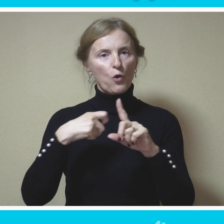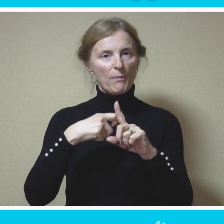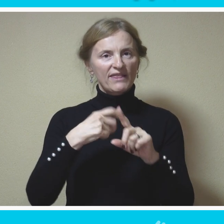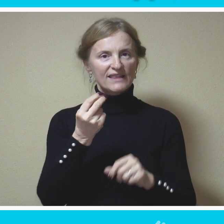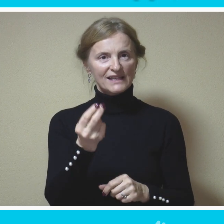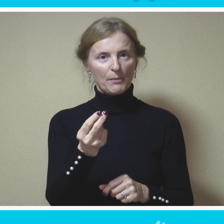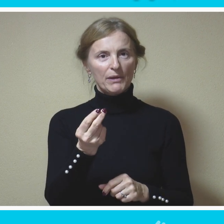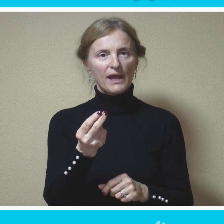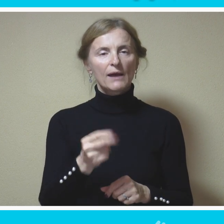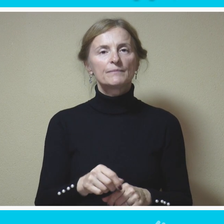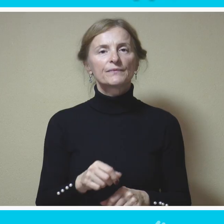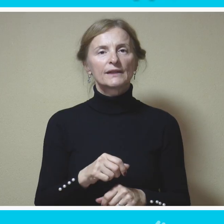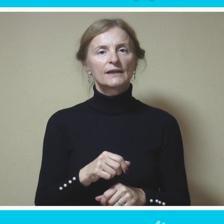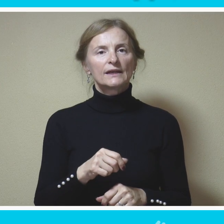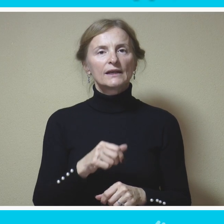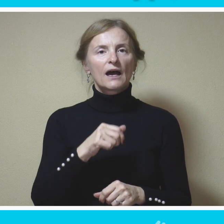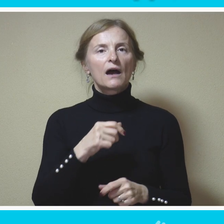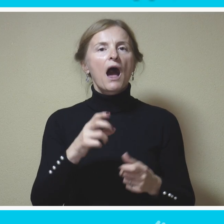Paraolimpijskom komitetu Srbije,